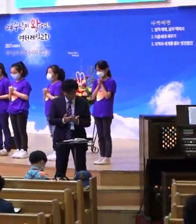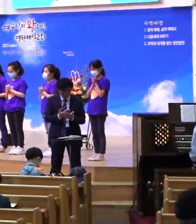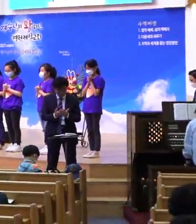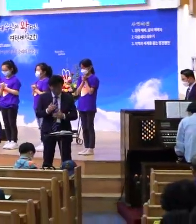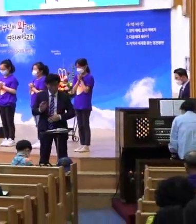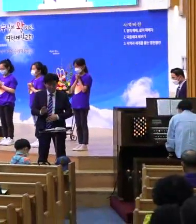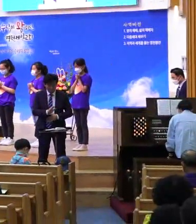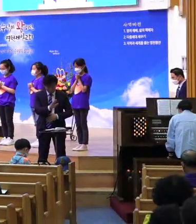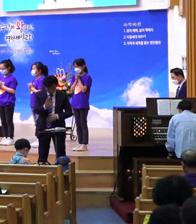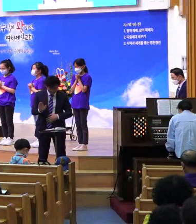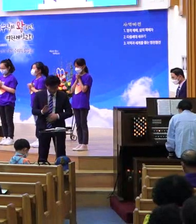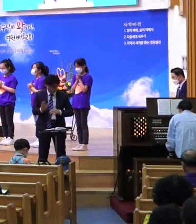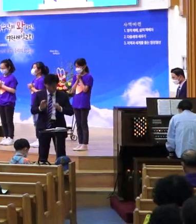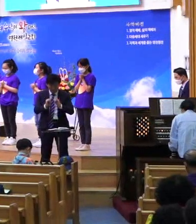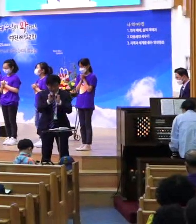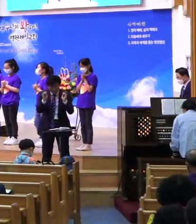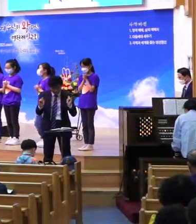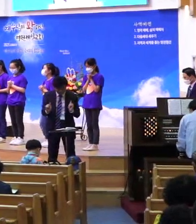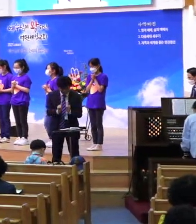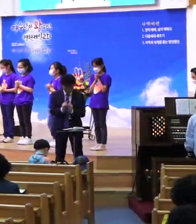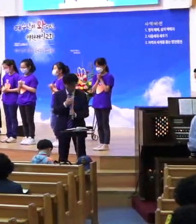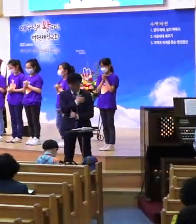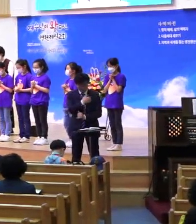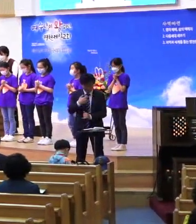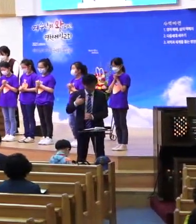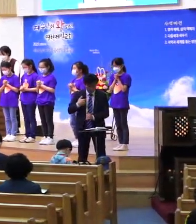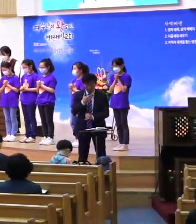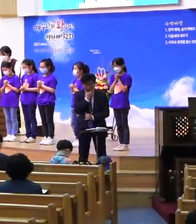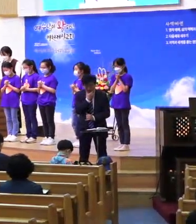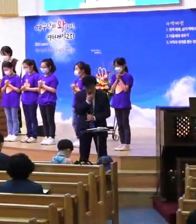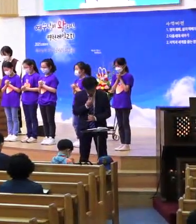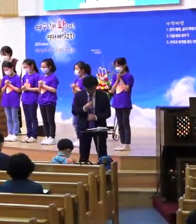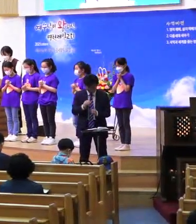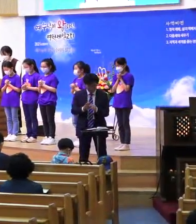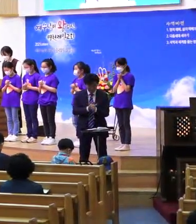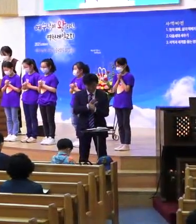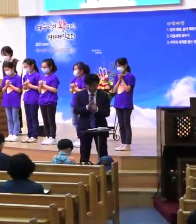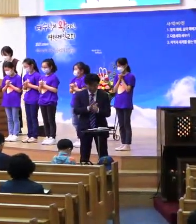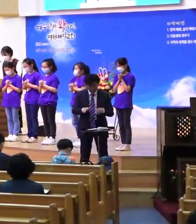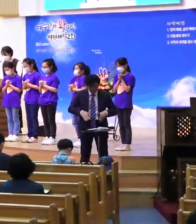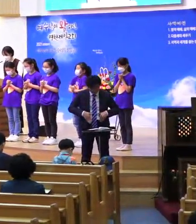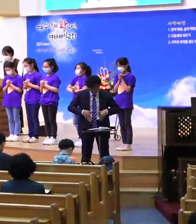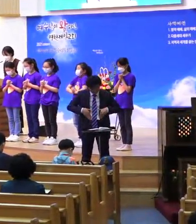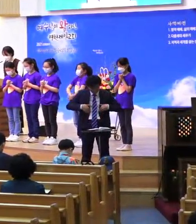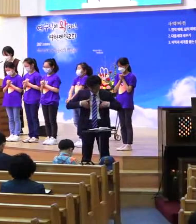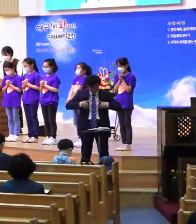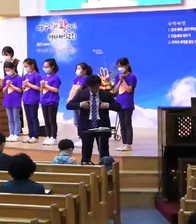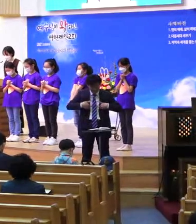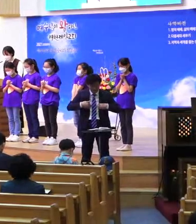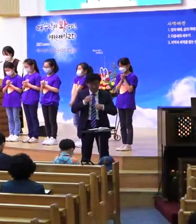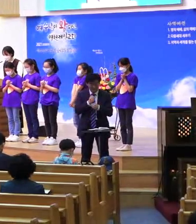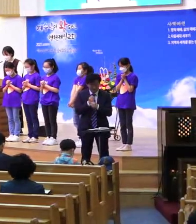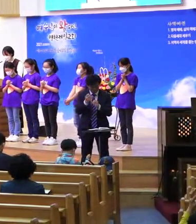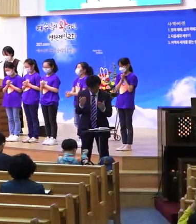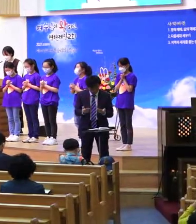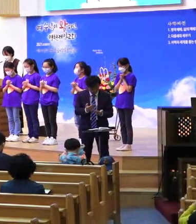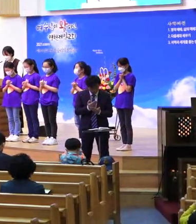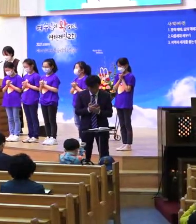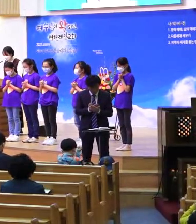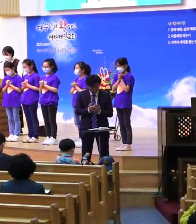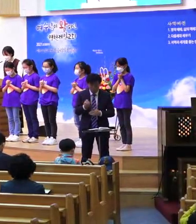우리가 살아가는 사회가 후에는 적막함이 깔린 곳이 아닌 사랑과 따뜻함이 가득한 곳이 될 수 있도록 도와주세요. 뿐만